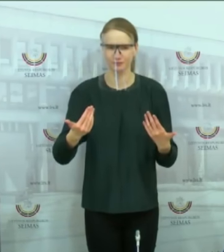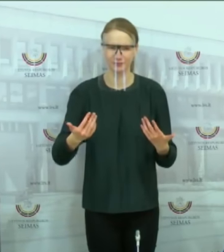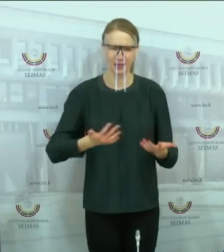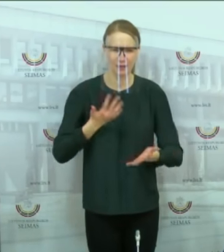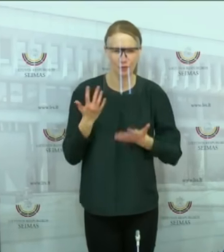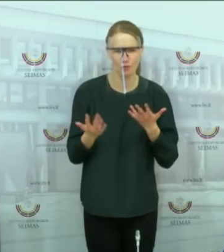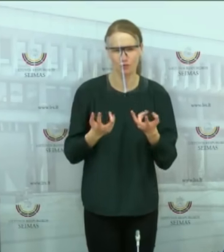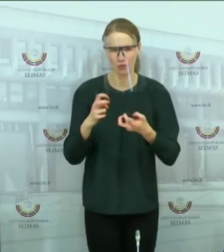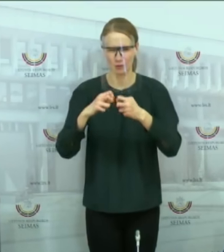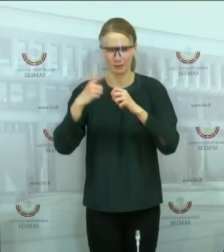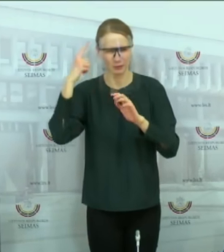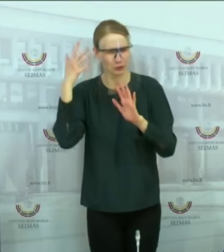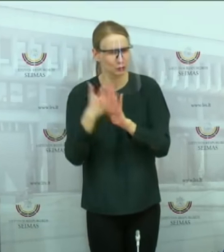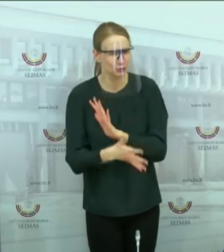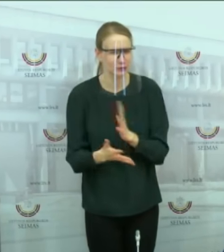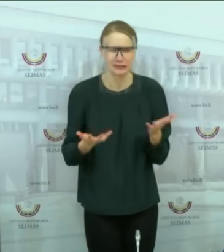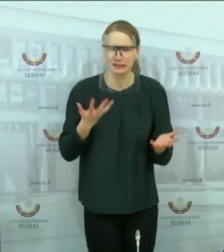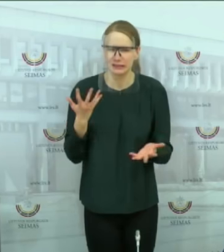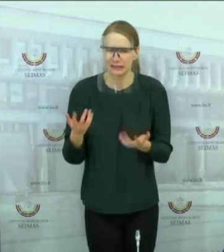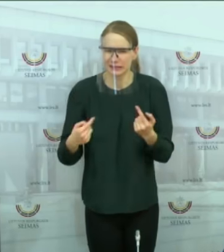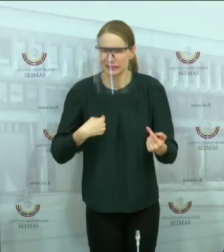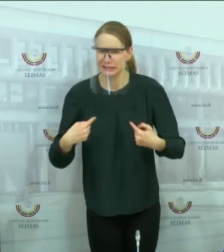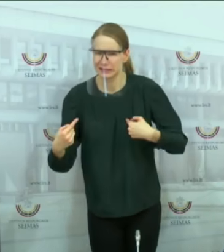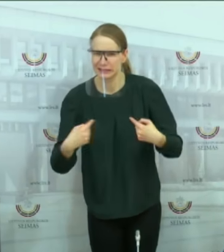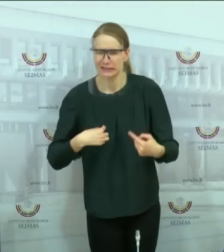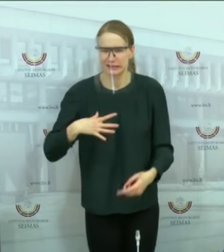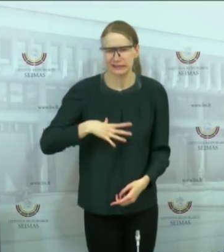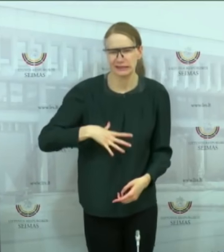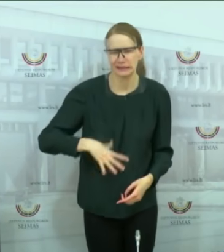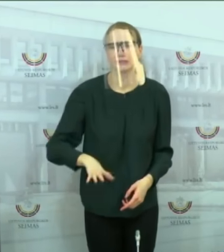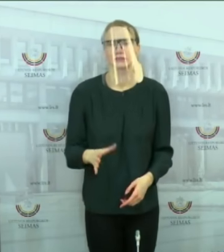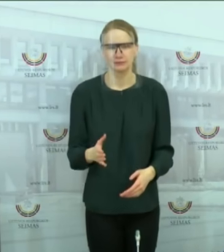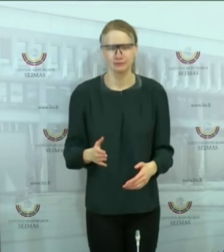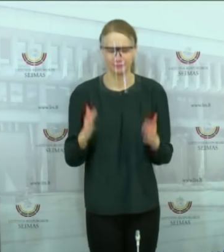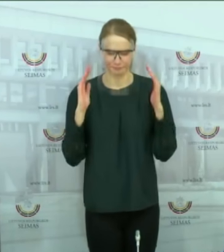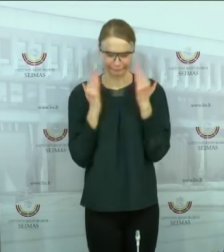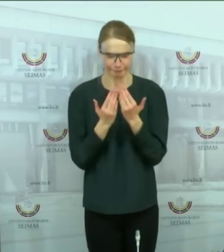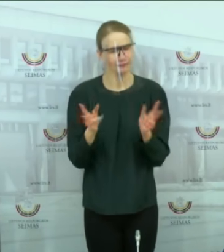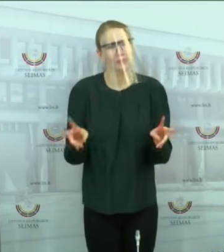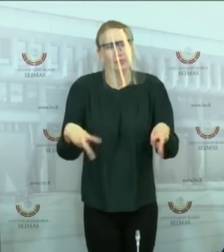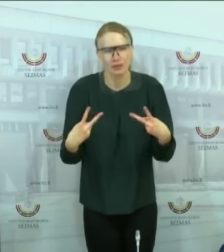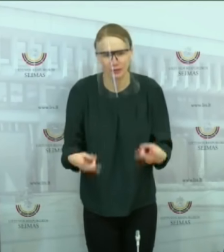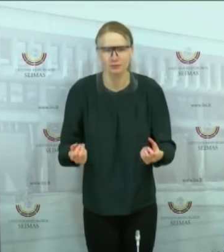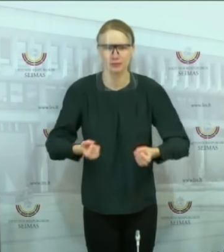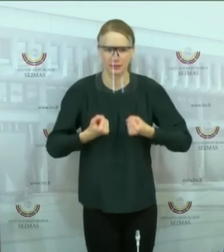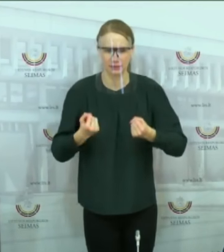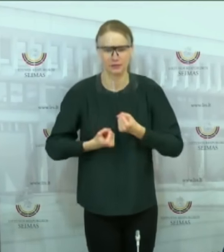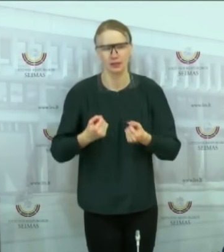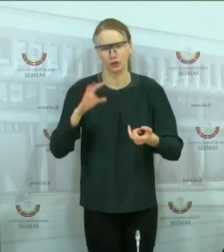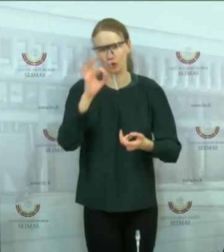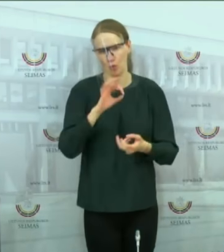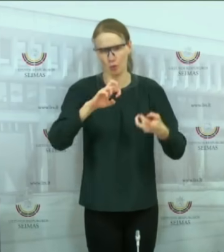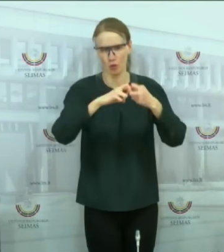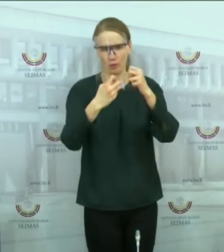emocinėm, psichologinėm problemom, tai tiesiog nesėdėkim užsidarę, tų problemų savy nelaikykim uždarytų, nes tikrai